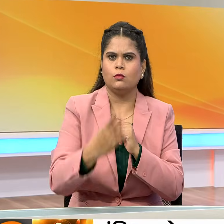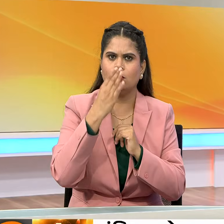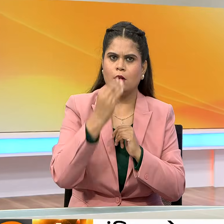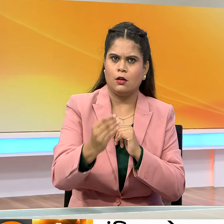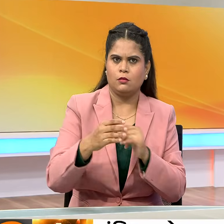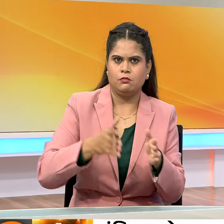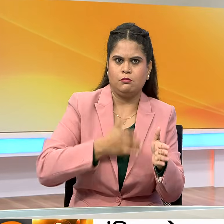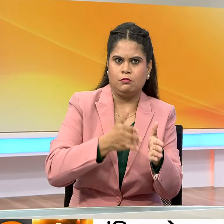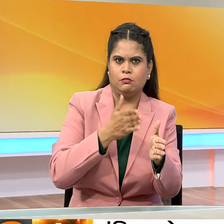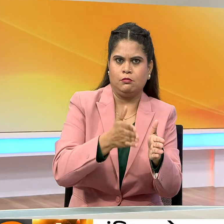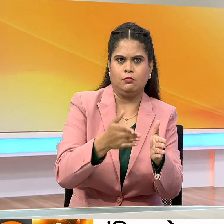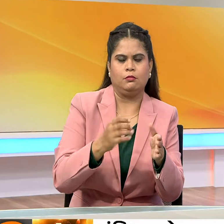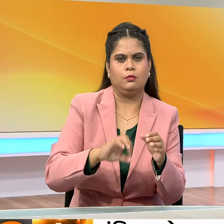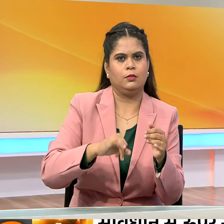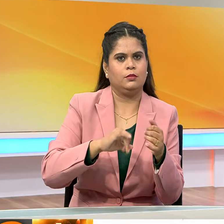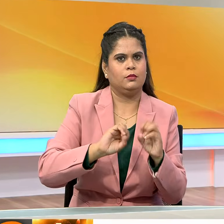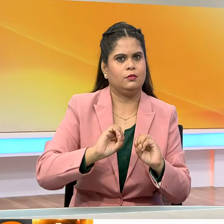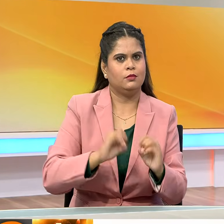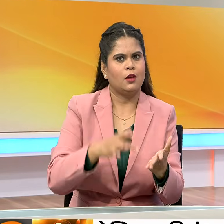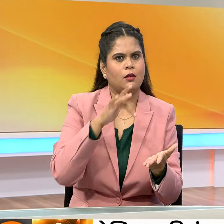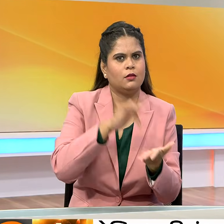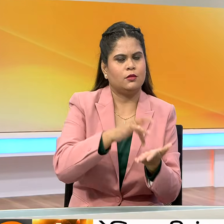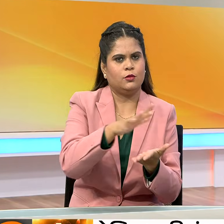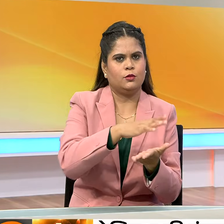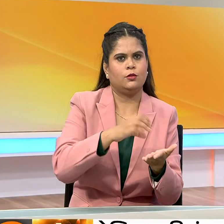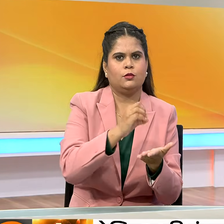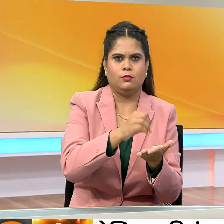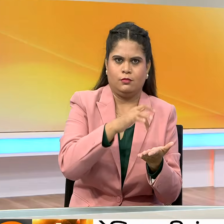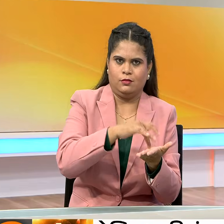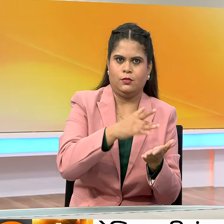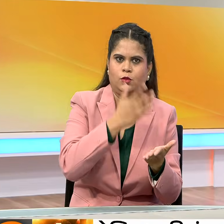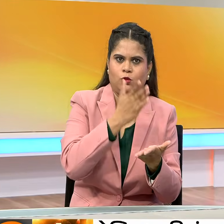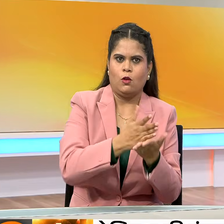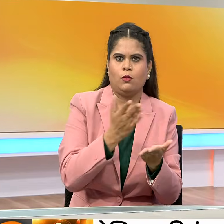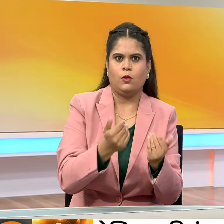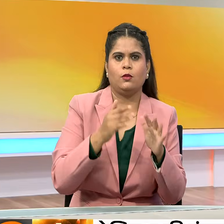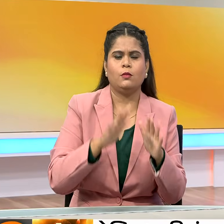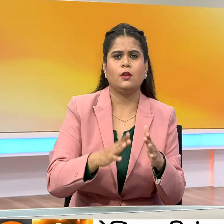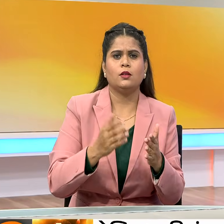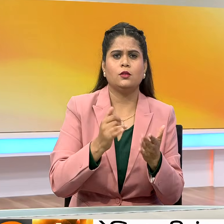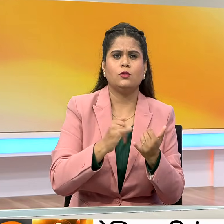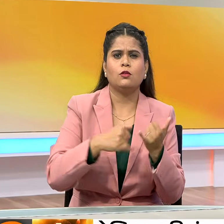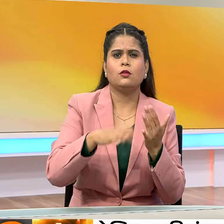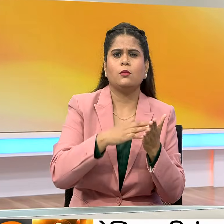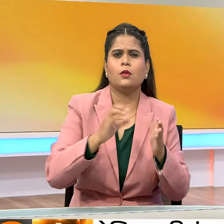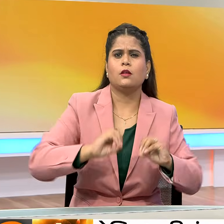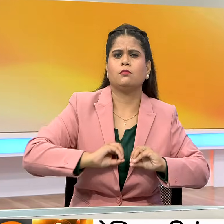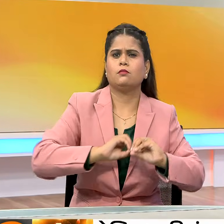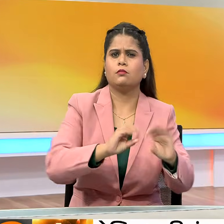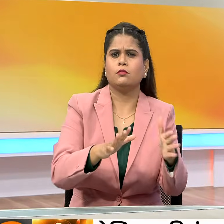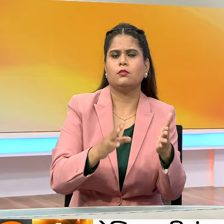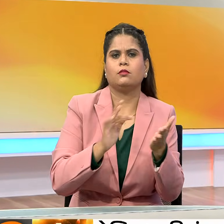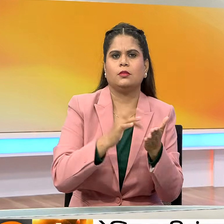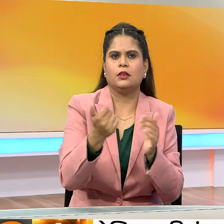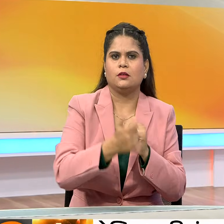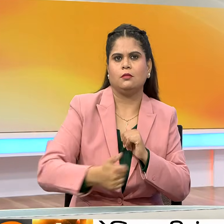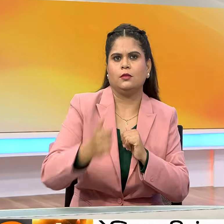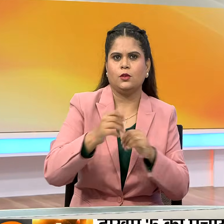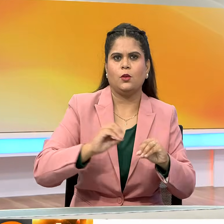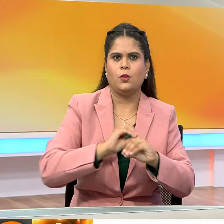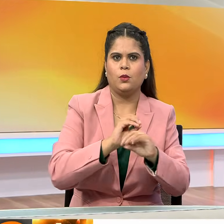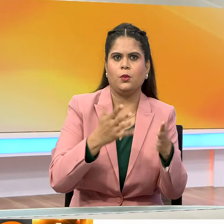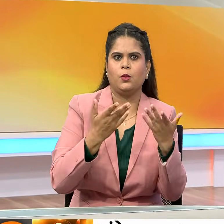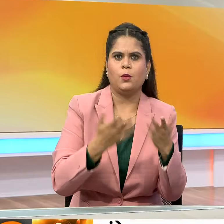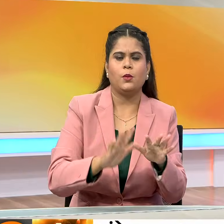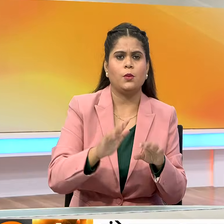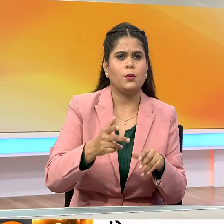अब उधमपुर रेलवे स्टेशन पर भी होगा। केंद्रीय मंत्री डॉक्टर जितेंद्र सिंह ने सोशल मीडिया प्लेटफॉर्म X पर इसकी जानकारी दी।